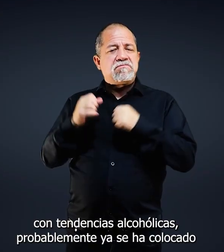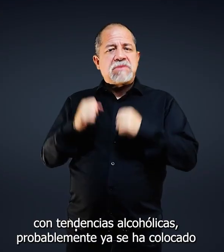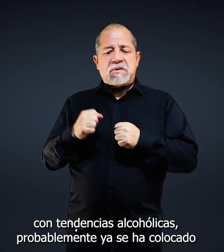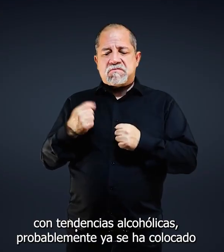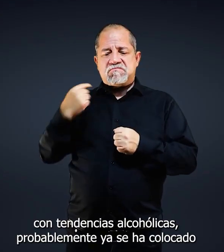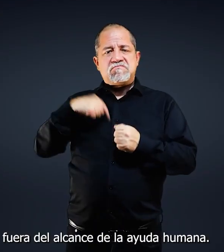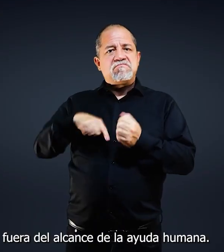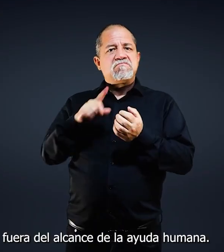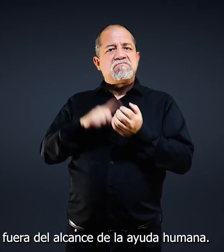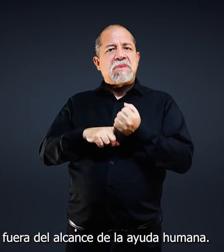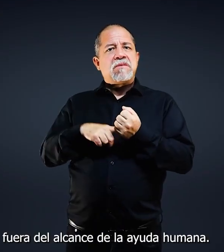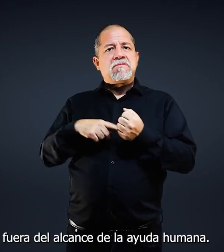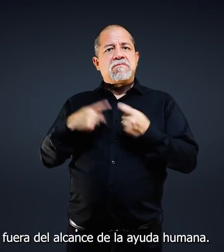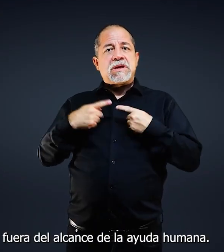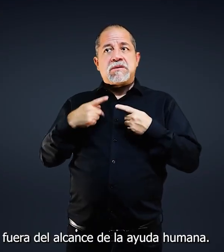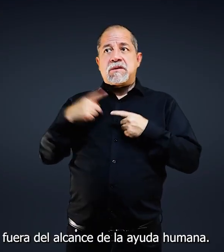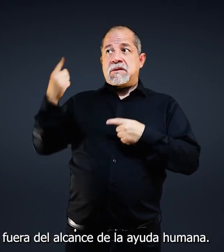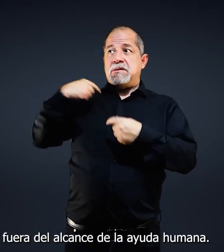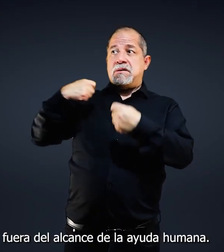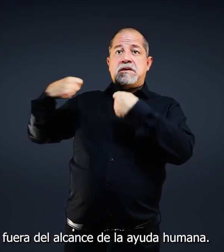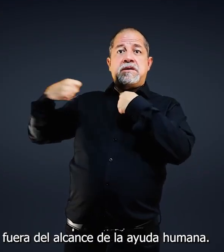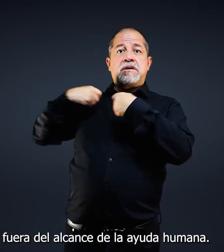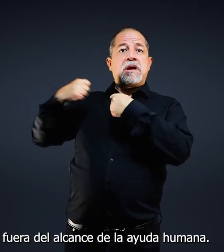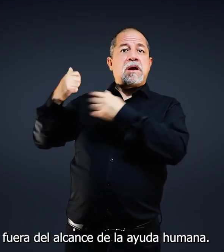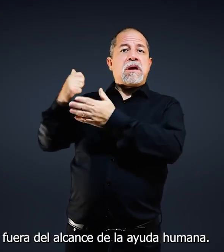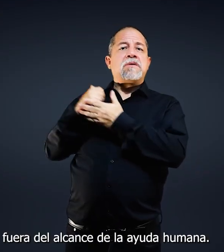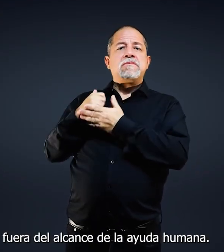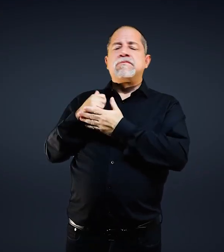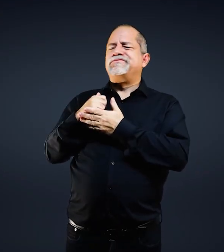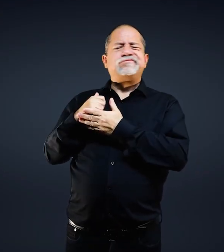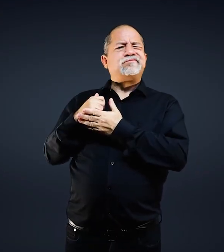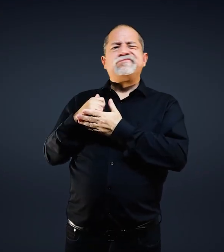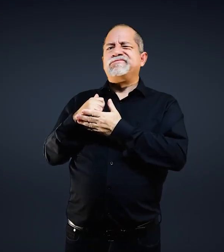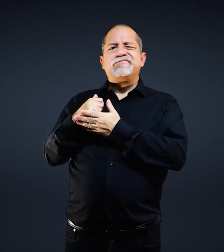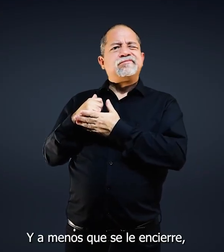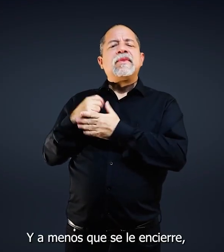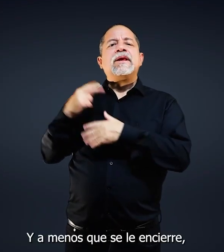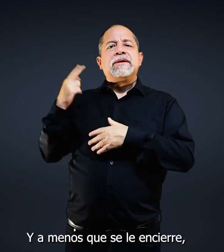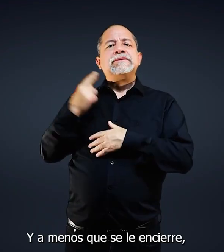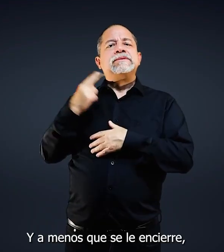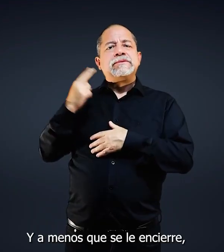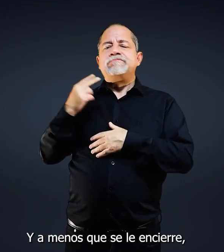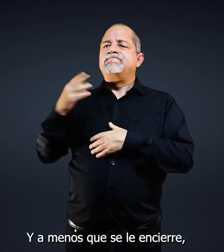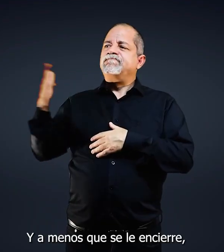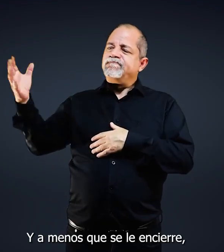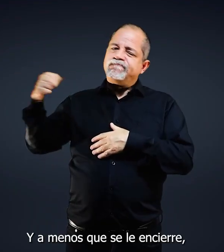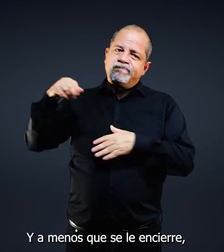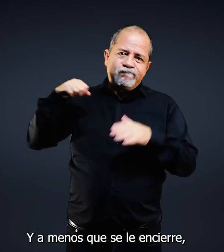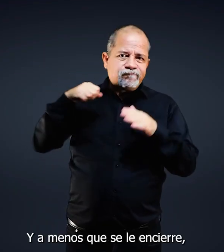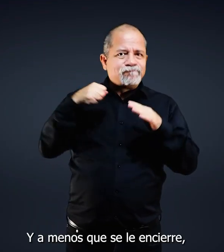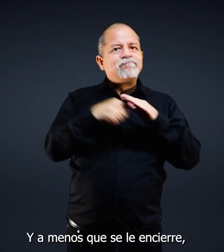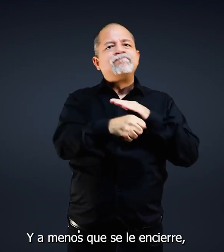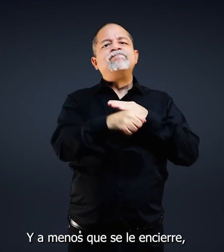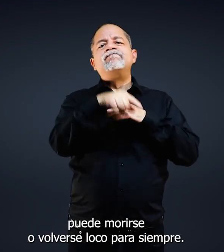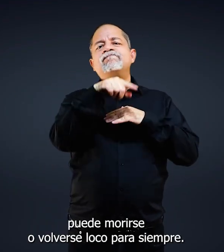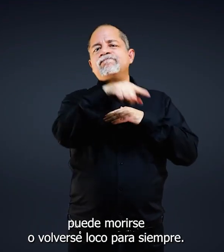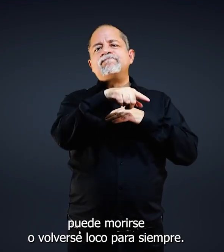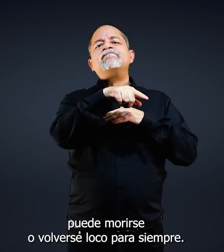colocado fuera del alcance de la ayuda humana, y a menos que se le encierre, puede morirse